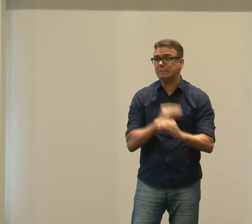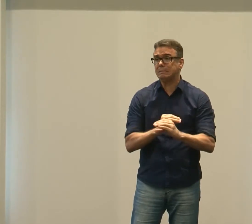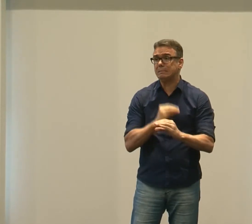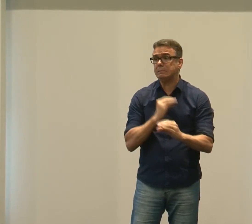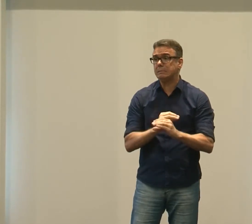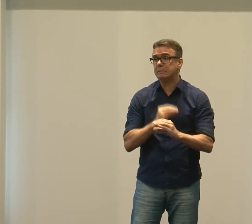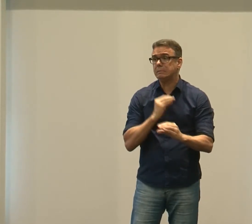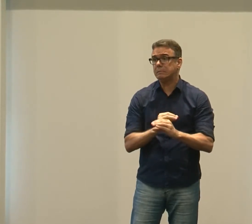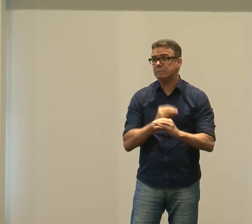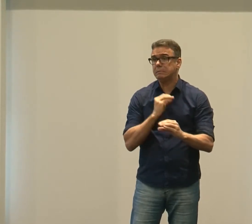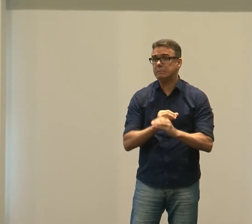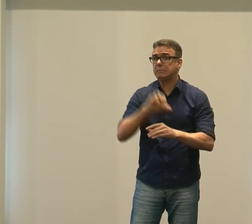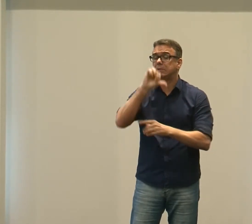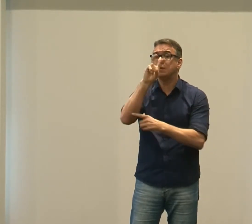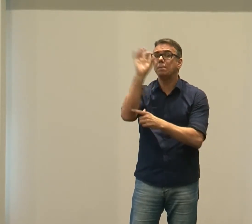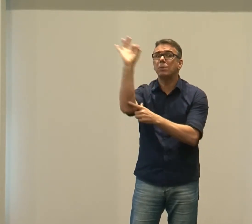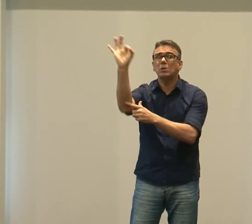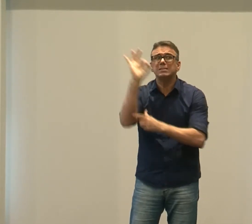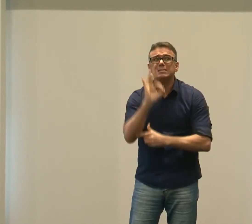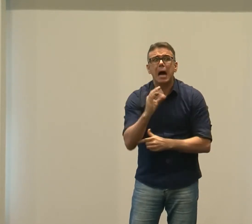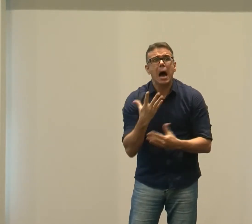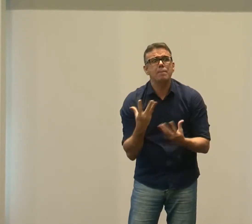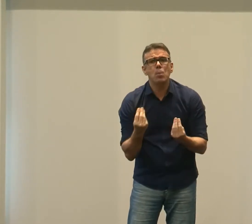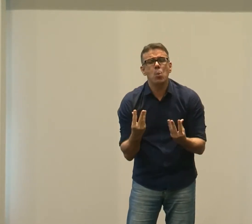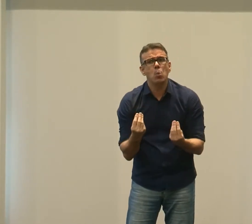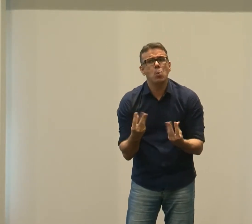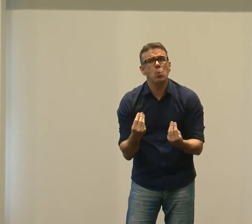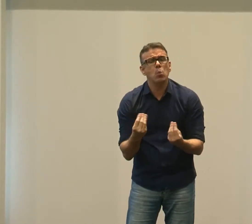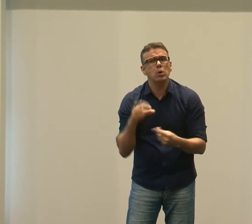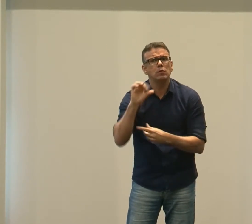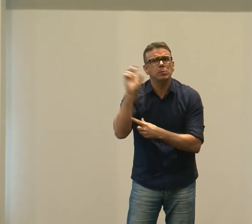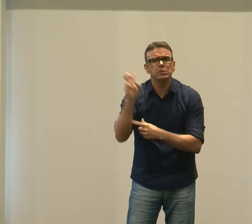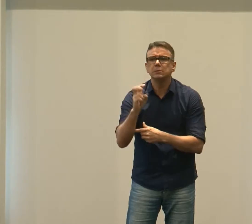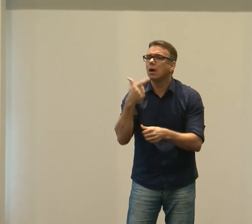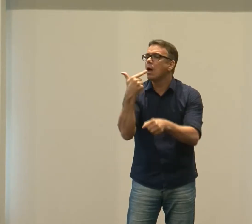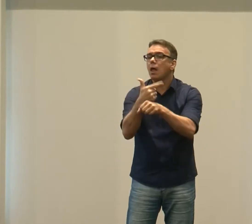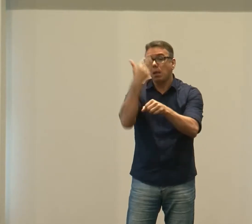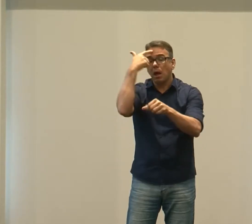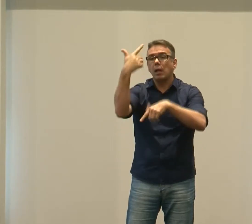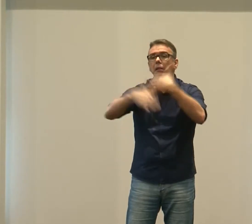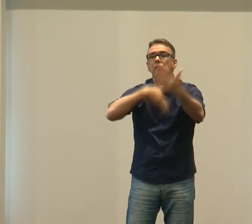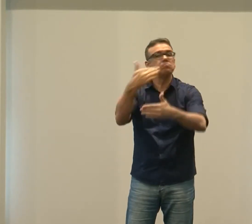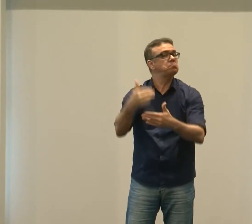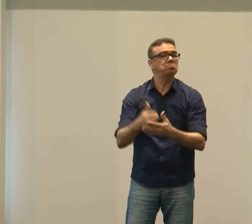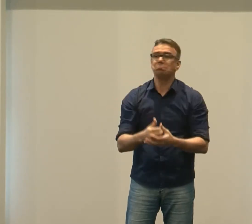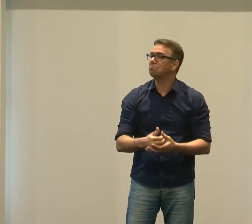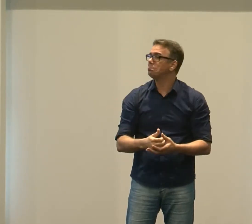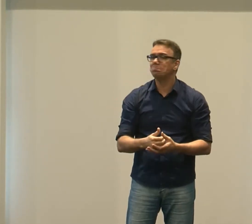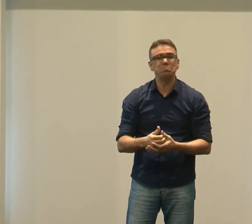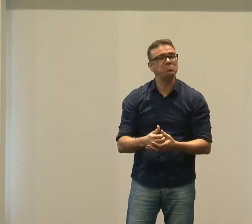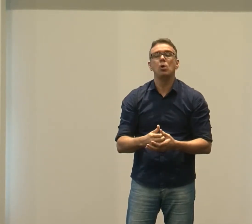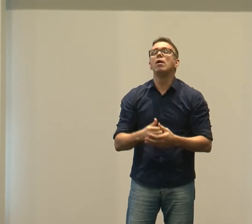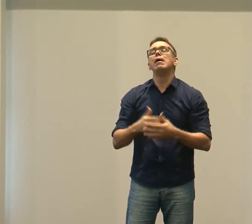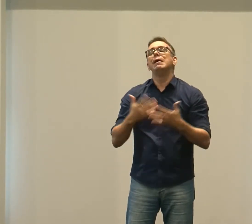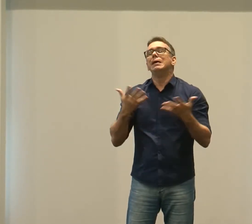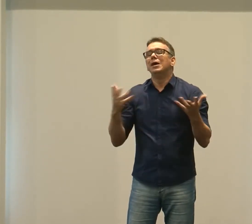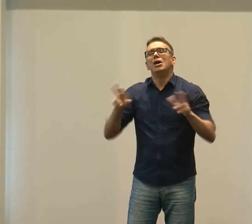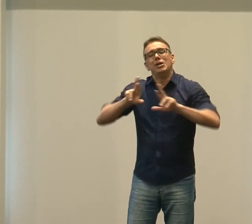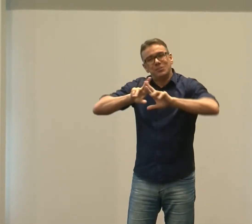surdos tem pais ouvintes com dificuldades de comunicação. E 95% é um número muito expressivo, que